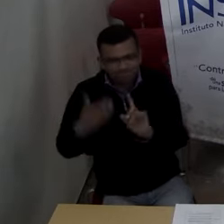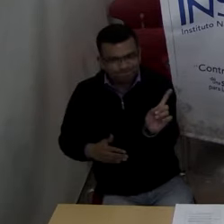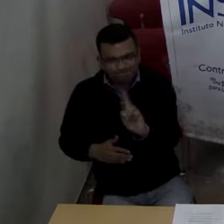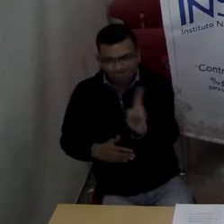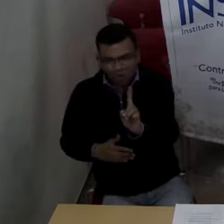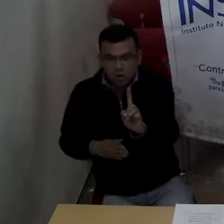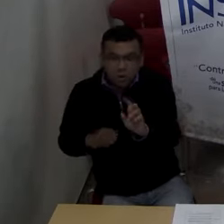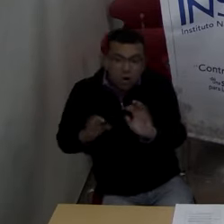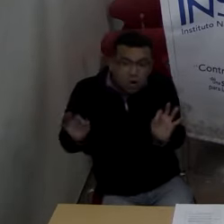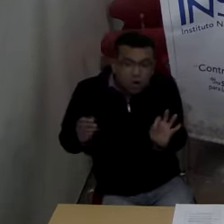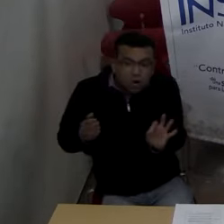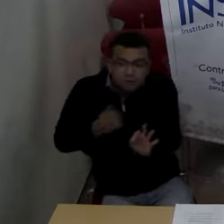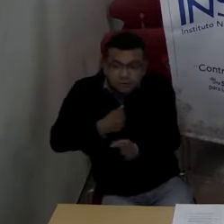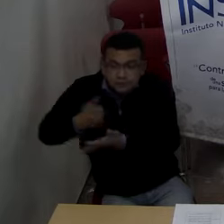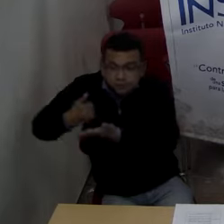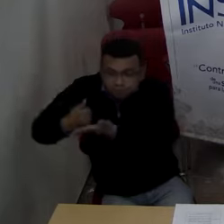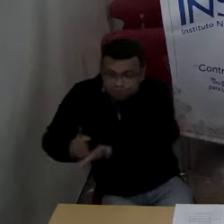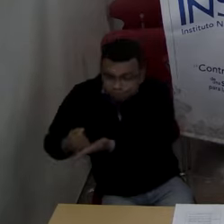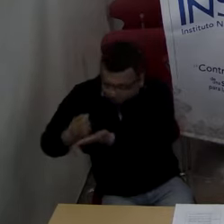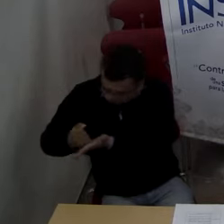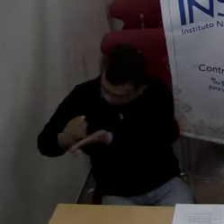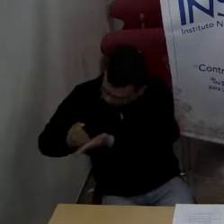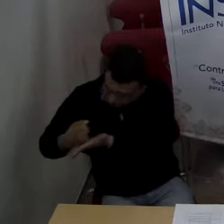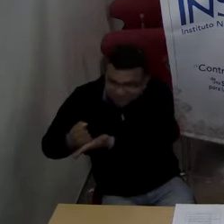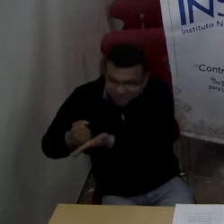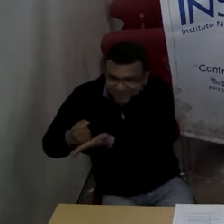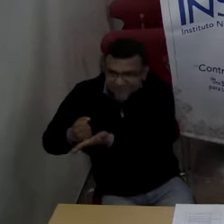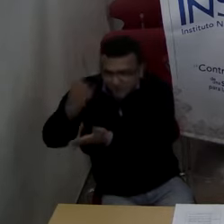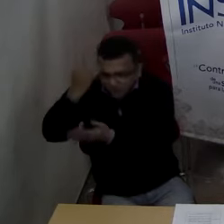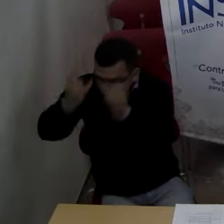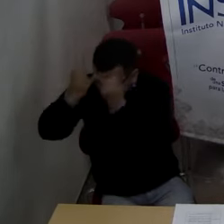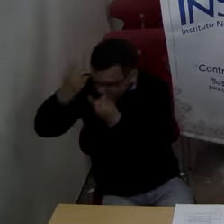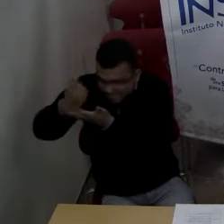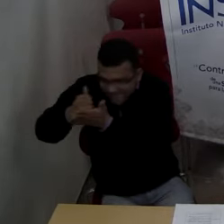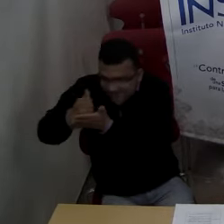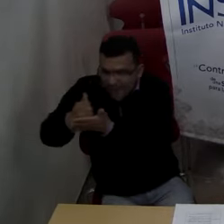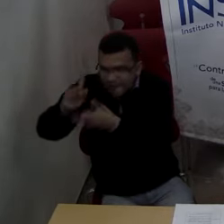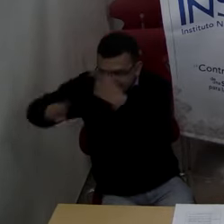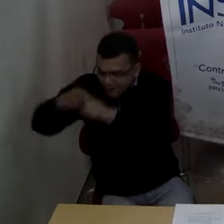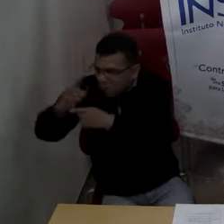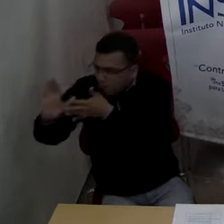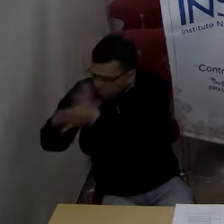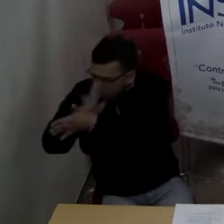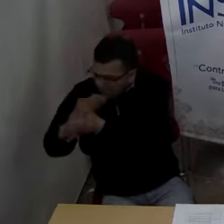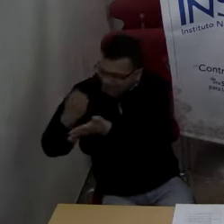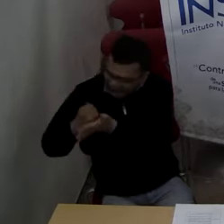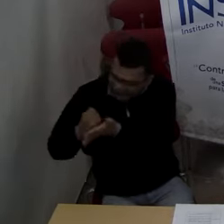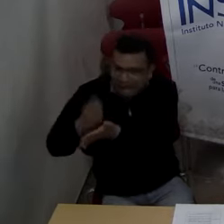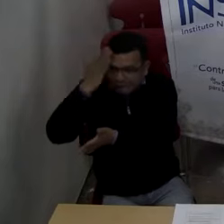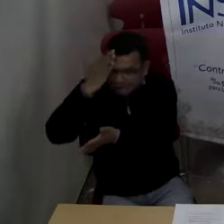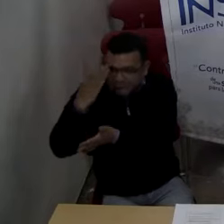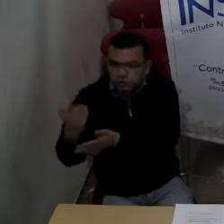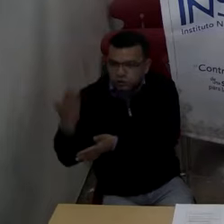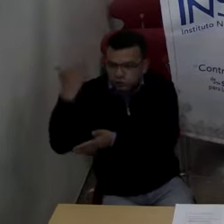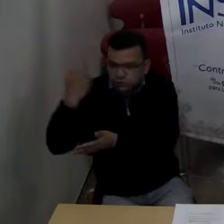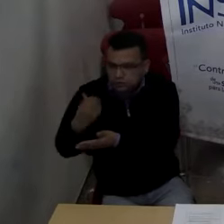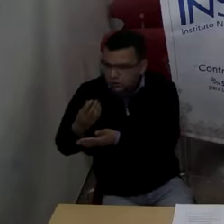esta etapa hay que prevenir la exposición a rayos X, a imágenes